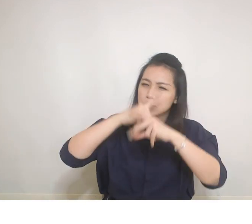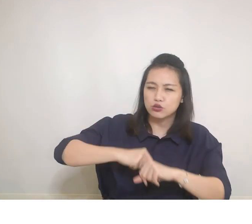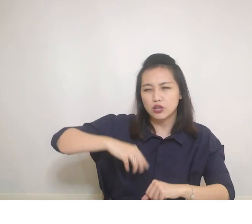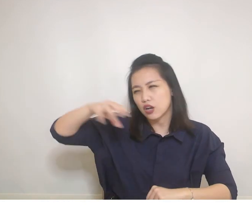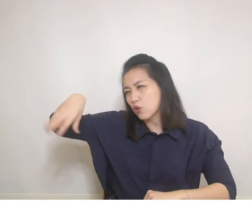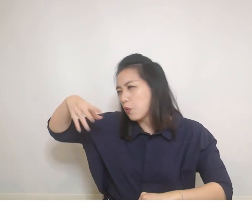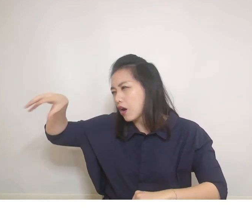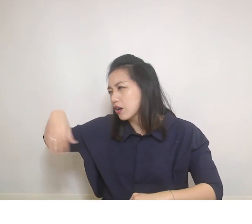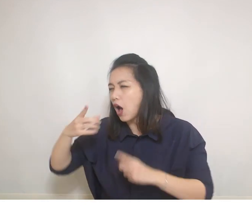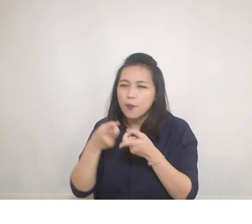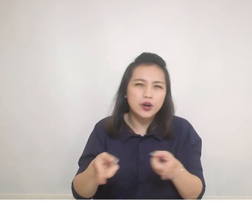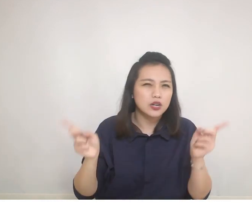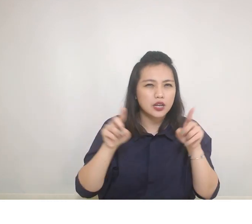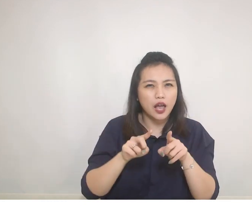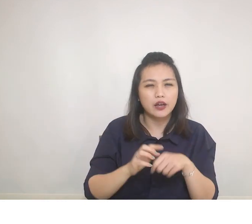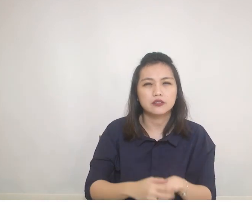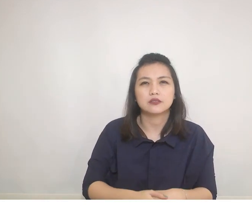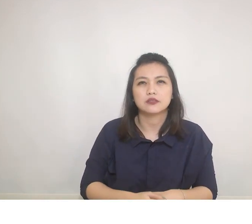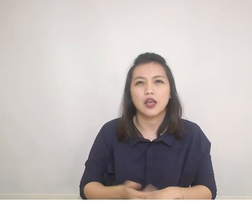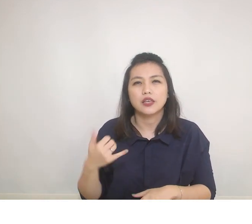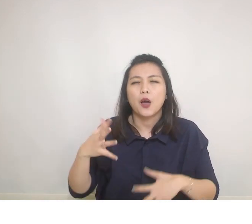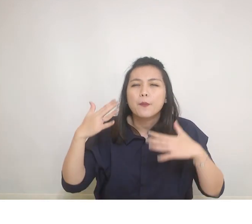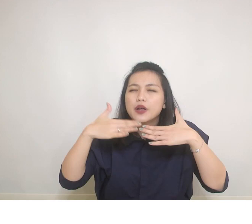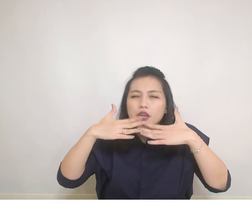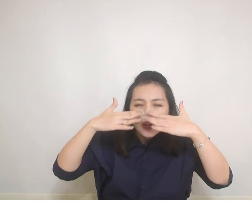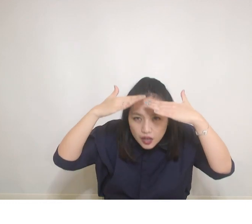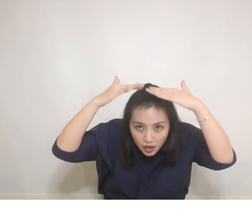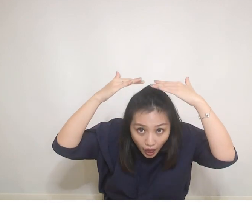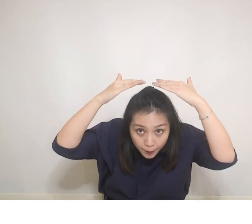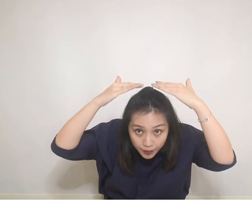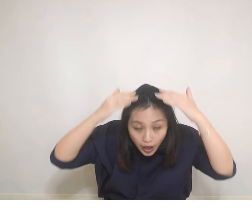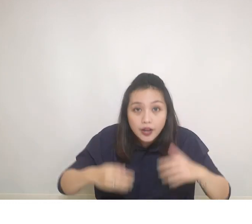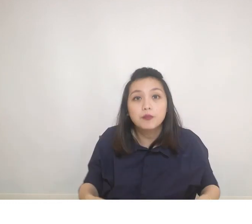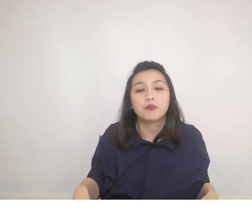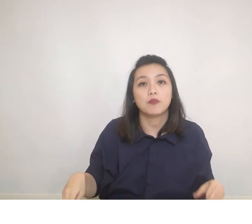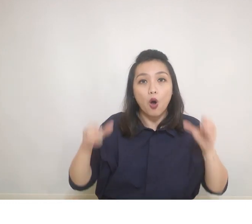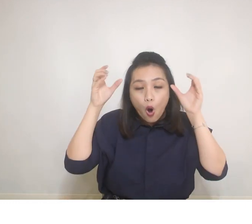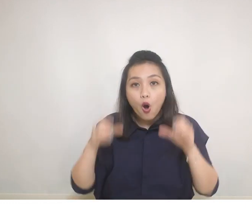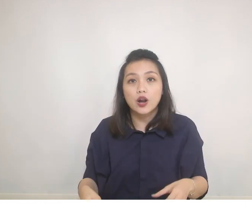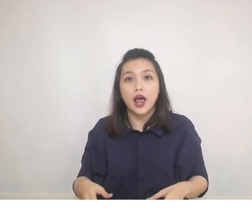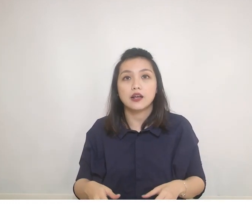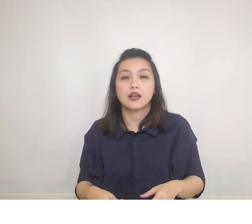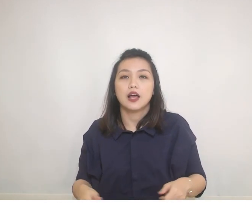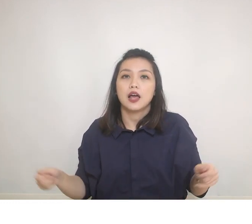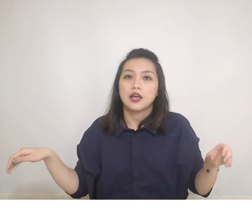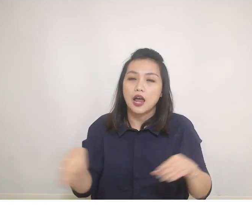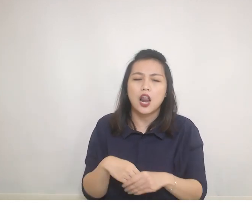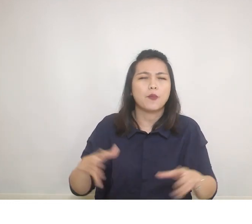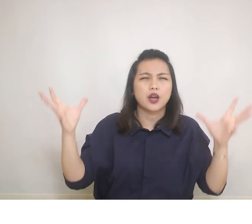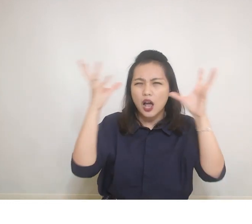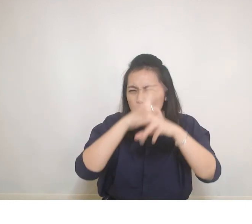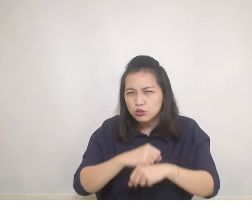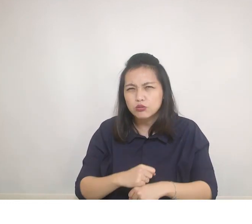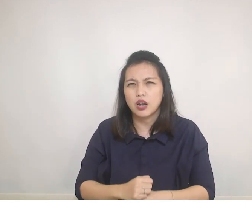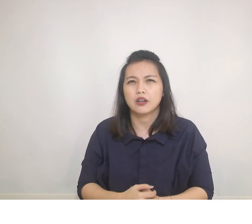akhirnya, hidup untuk uang. Ditaruh di atas, diprioritaskan. itu yang